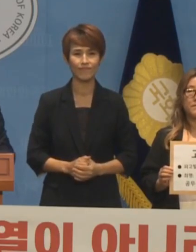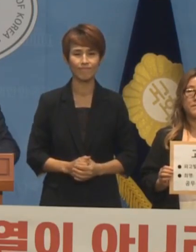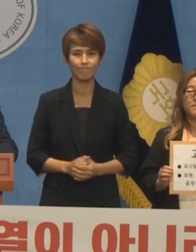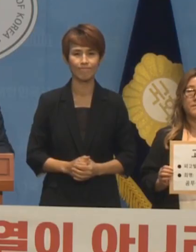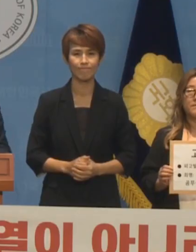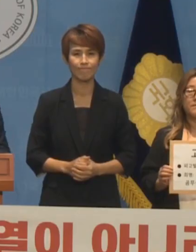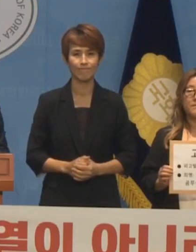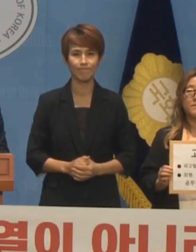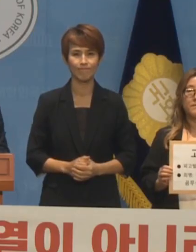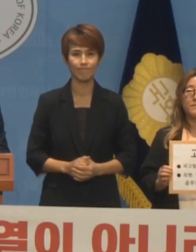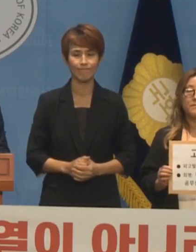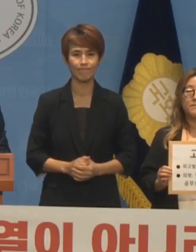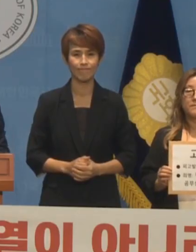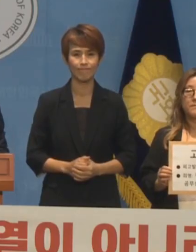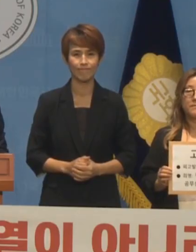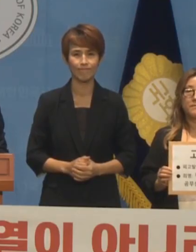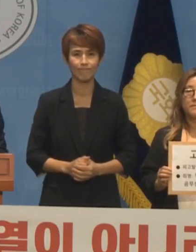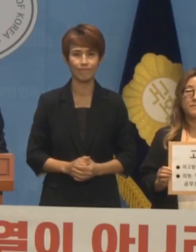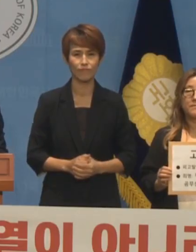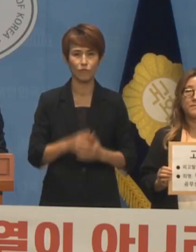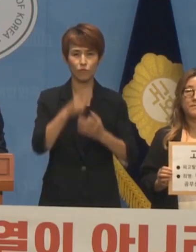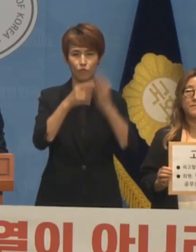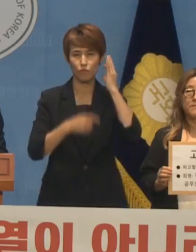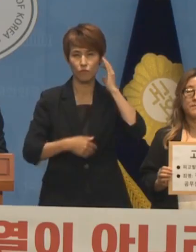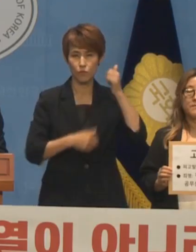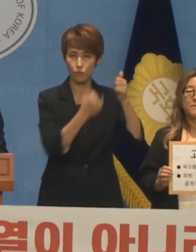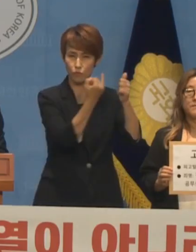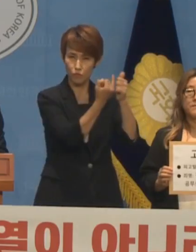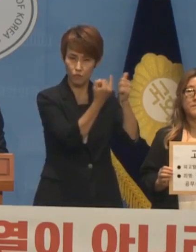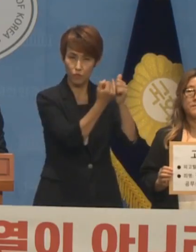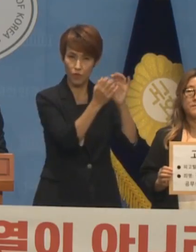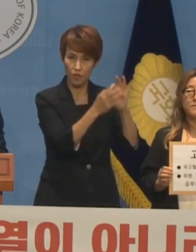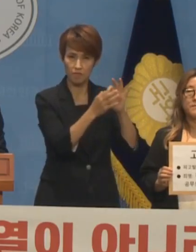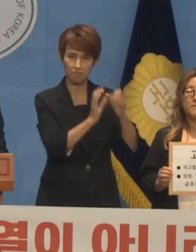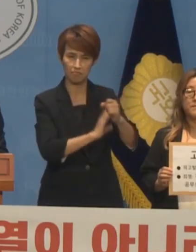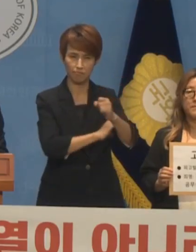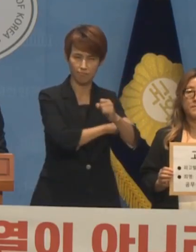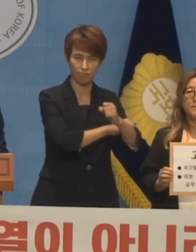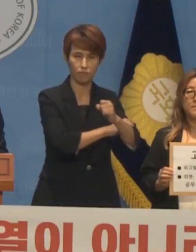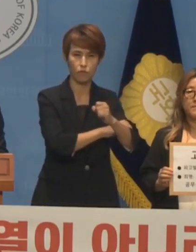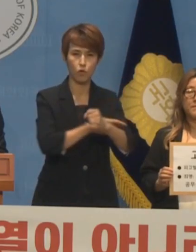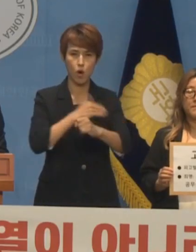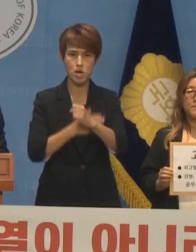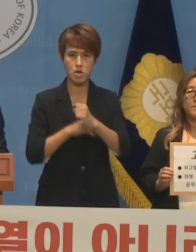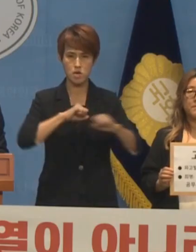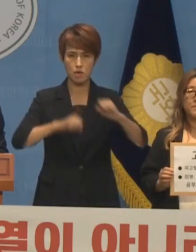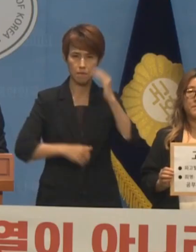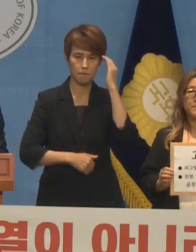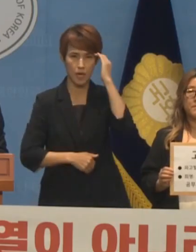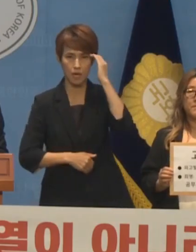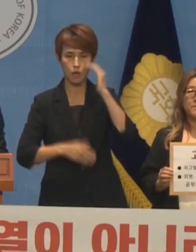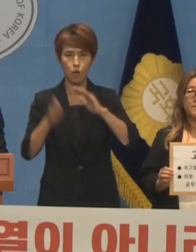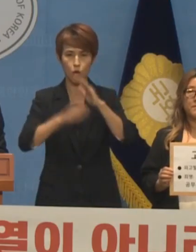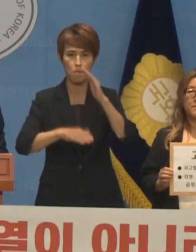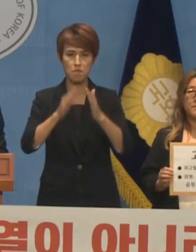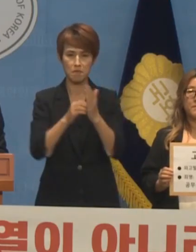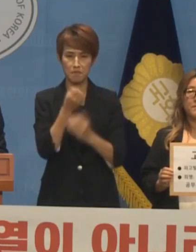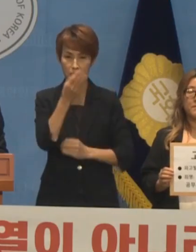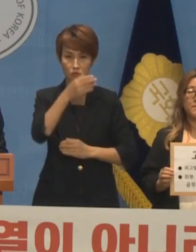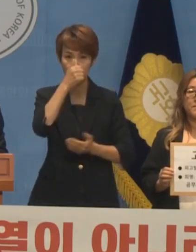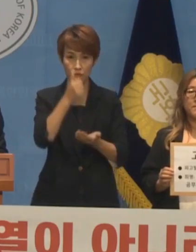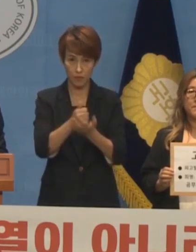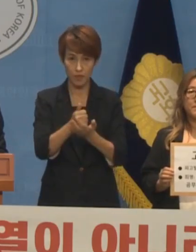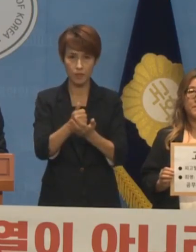네, 그러면 이상으로 윤석열 대통령 부부에 대한 직권남용, 권리행사 방해 및 공무상 비밀누설 교사